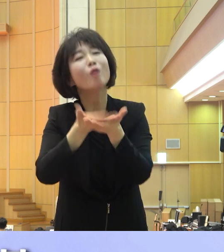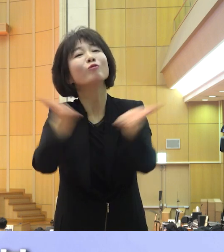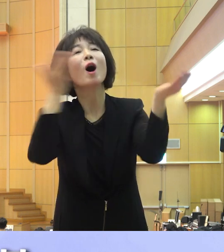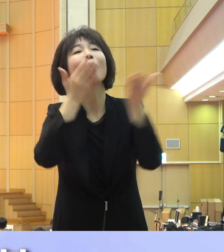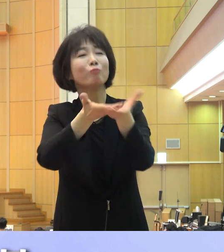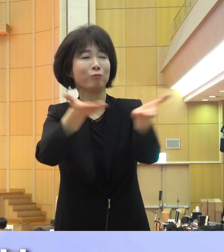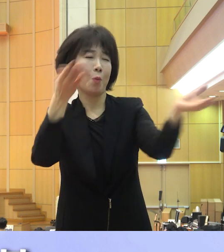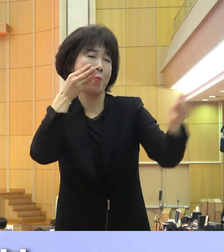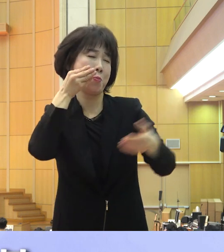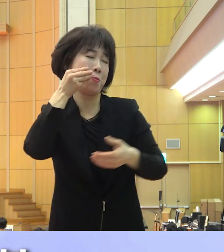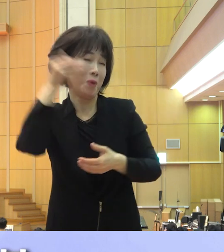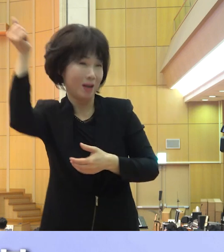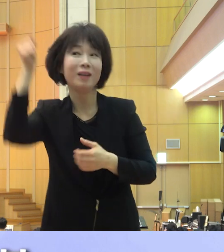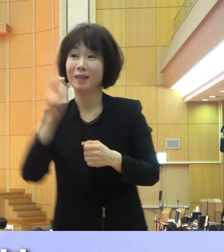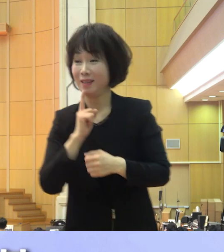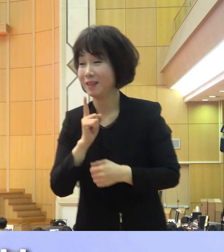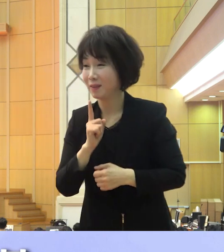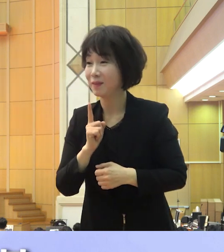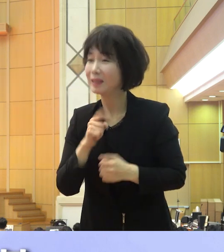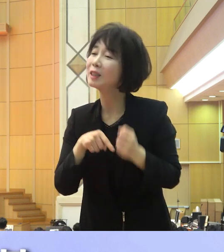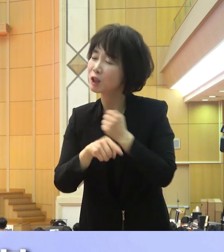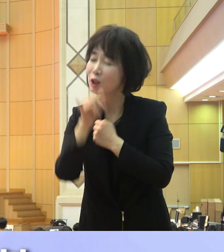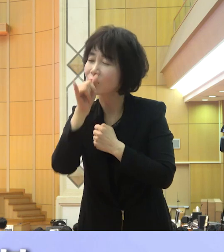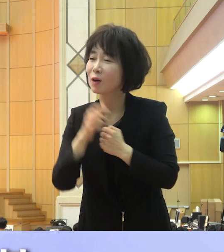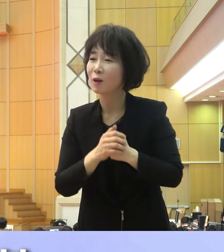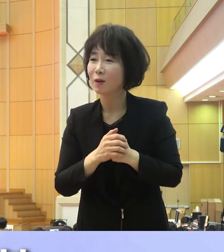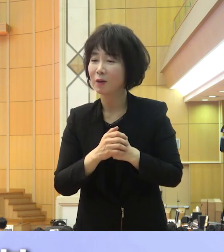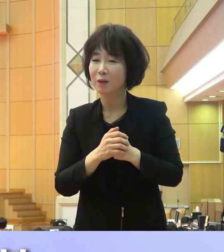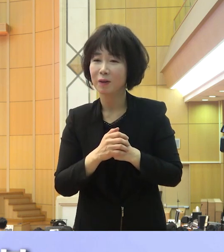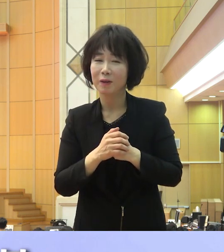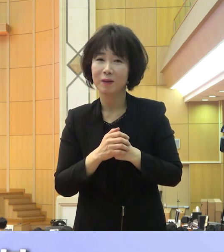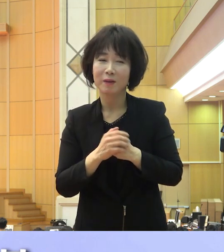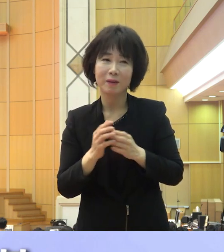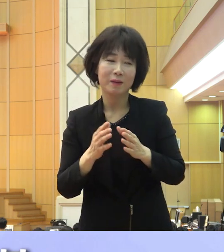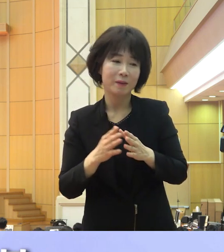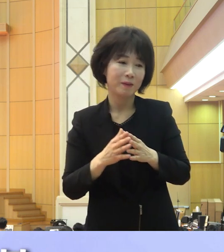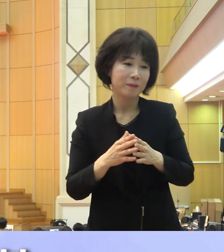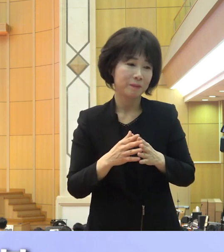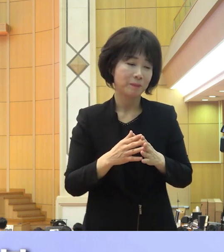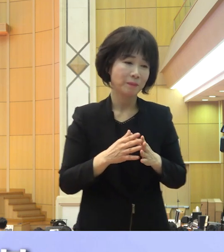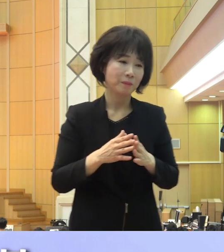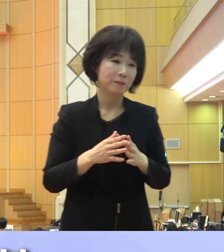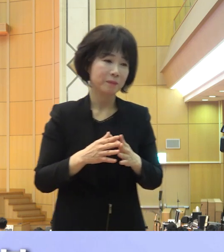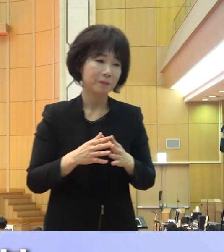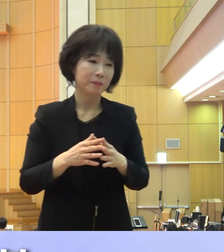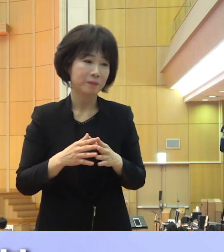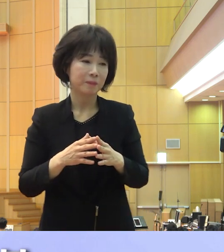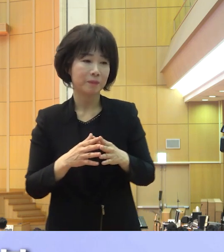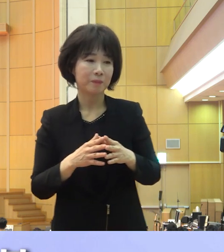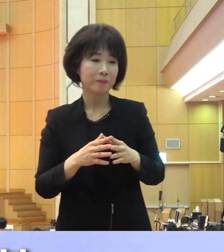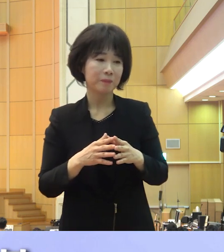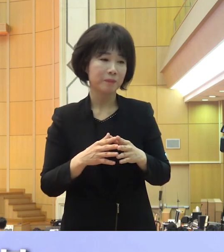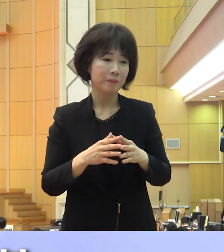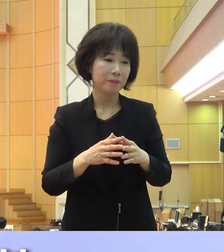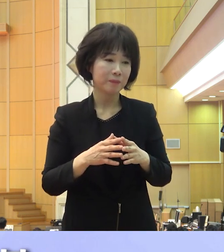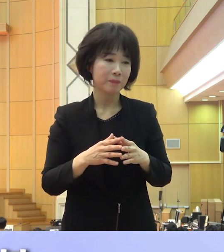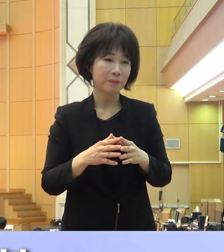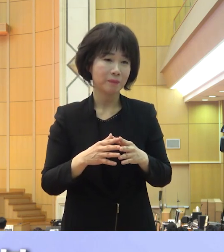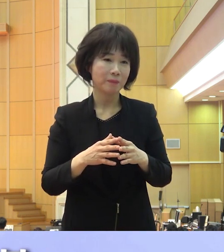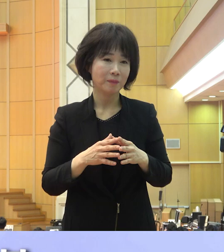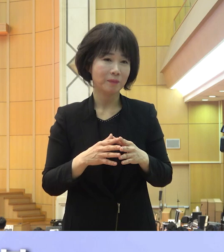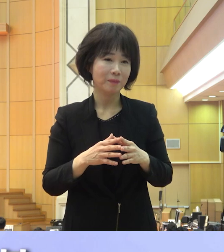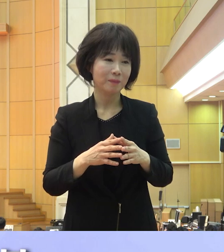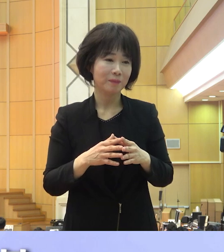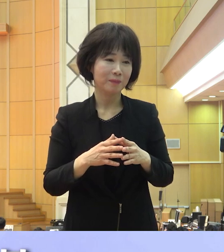영광 중에 오실 주님, 이런 가사도 만들었던 것처럼. 그래서